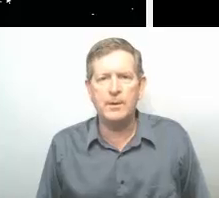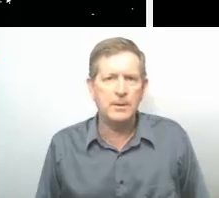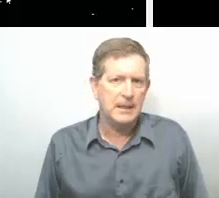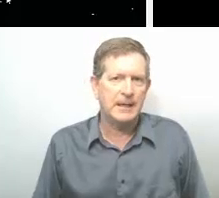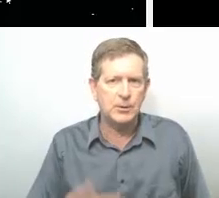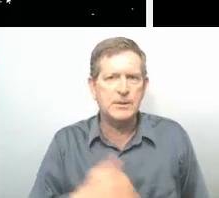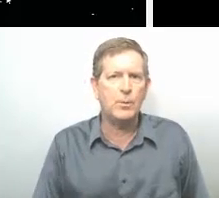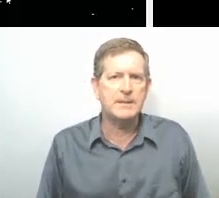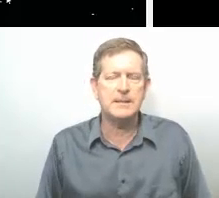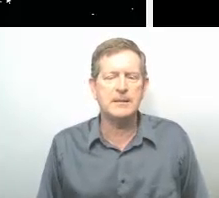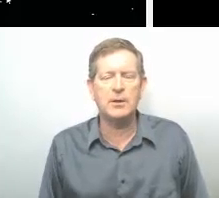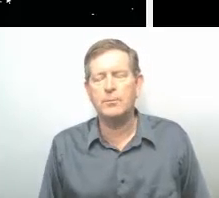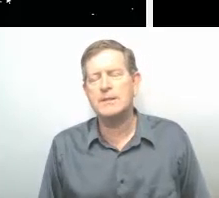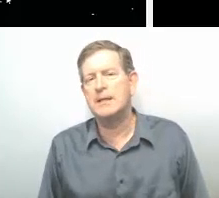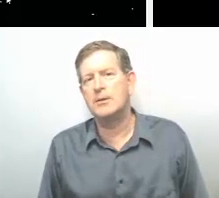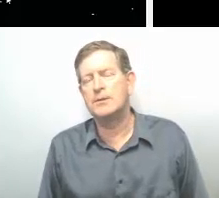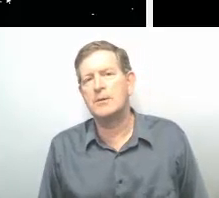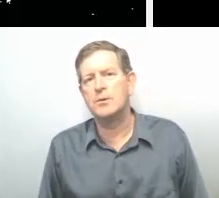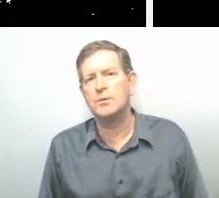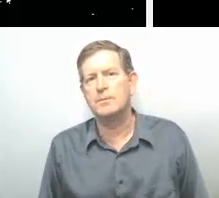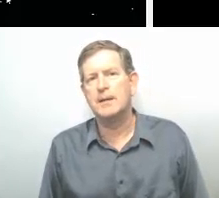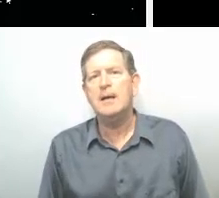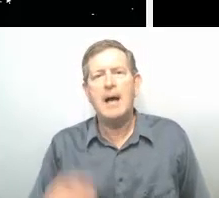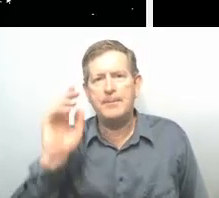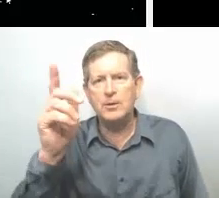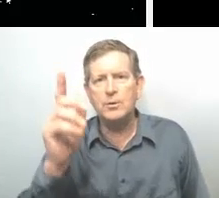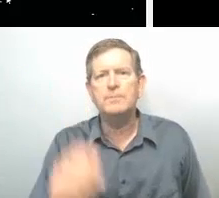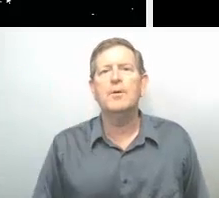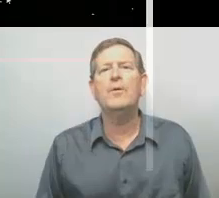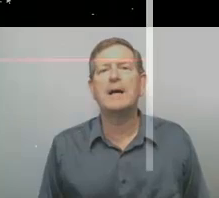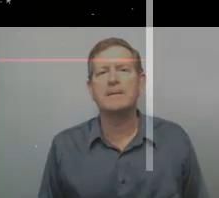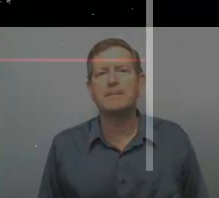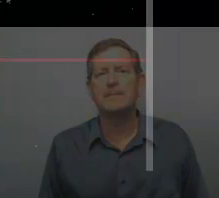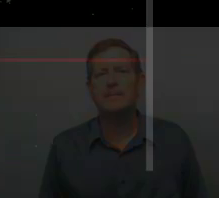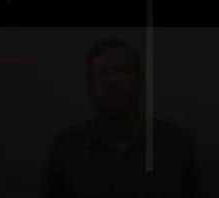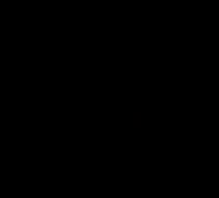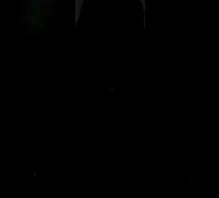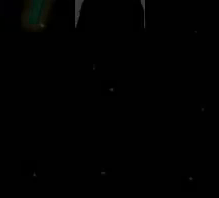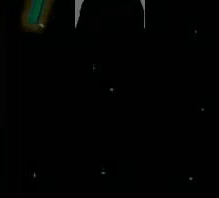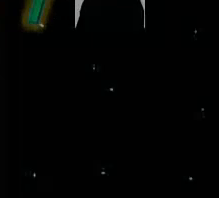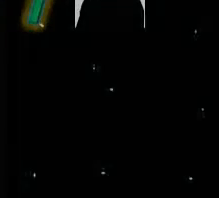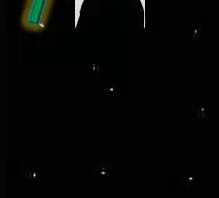Et puis, nous nous verrons pendant la deuxième moitié de cette leçon. À bientôt. Au revoir.